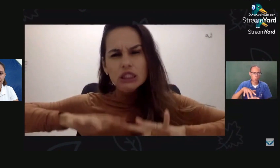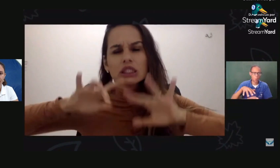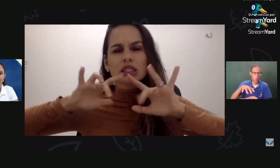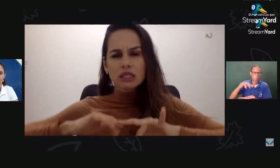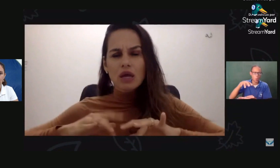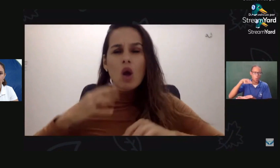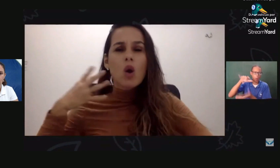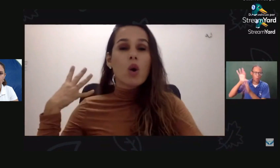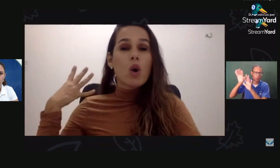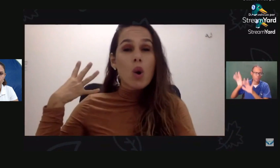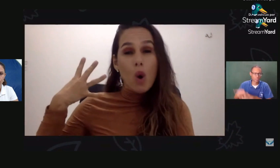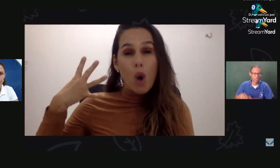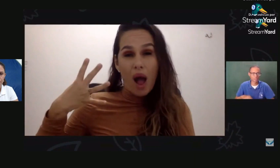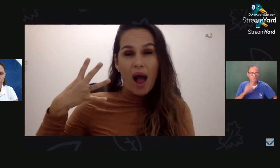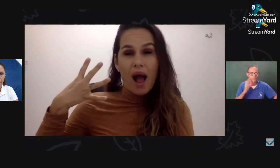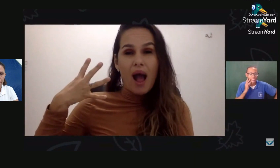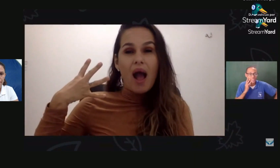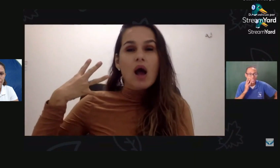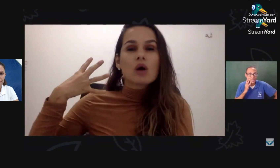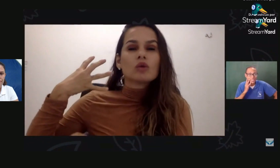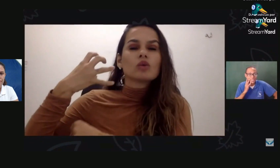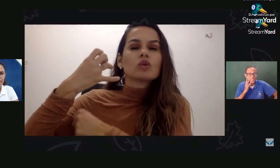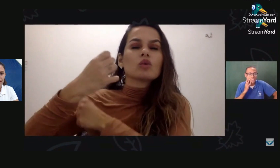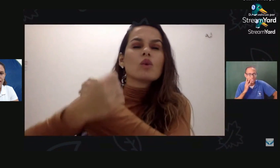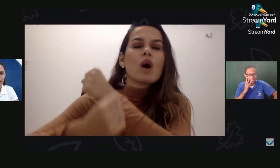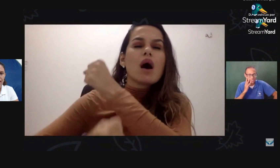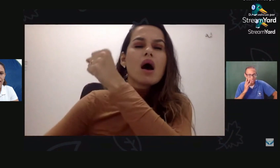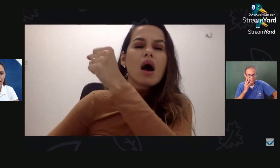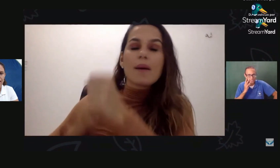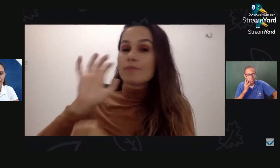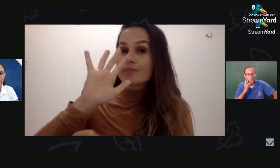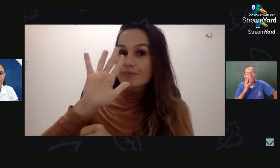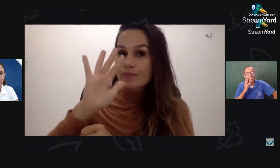de sinais, tudo.